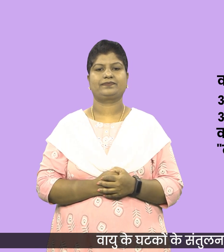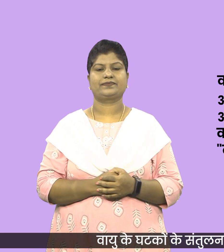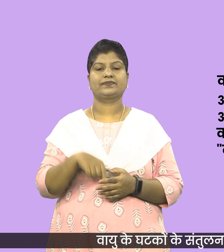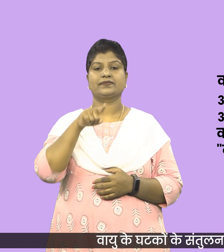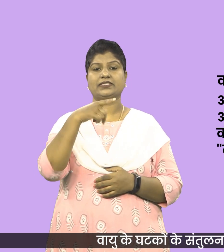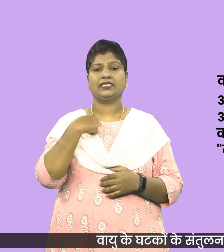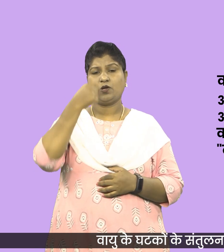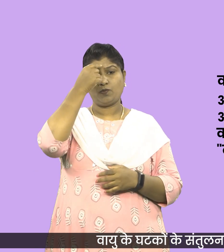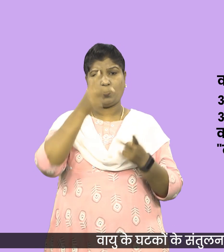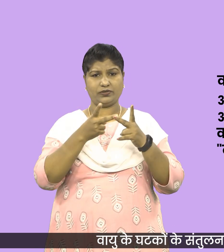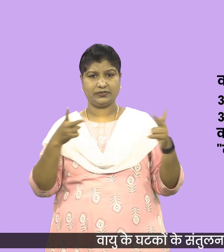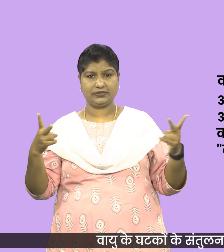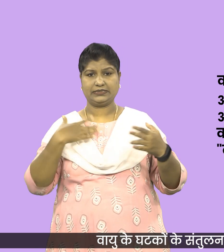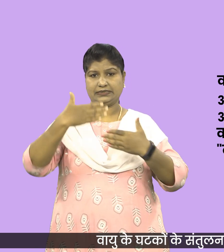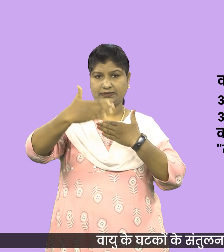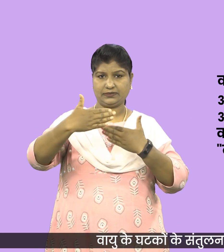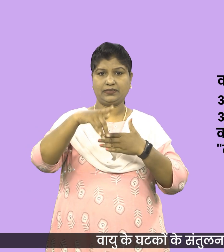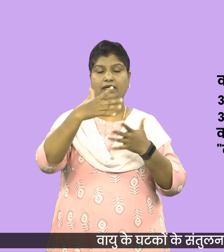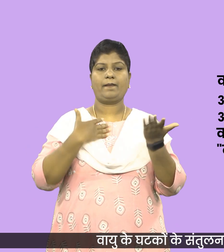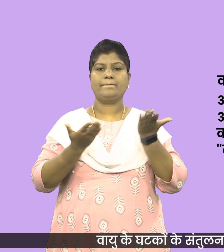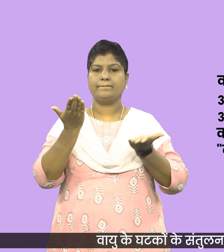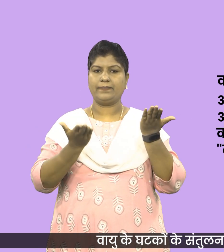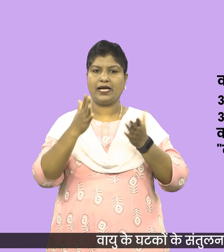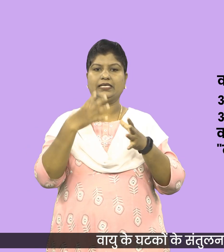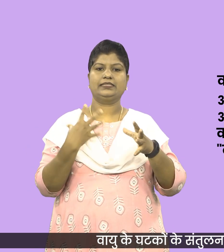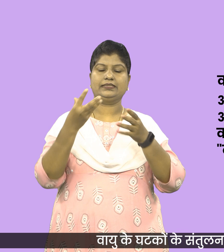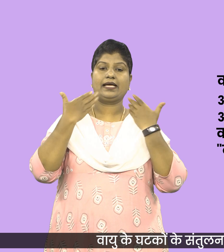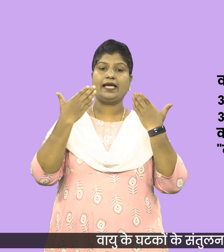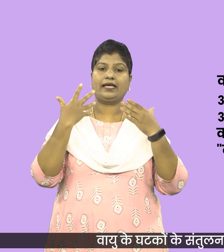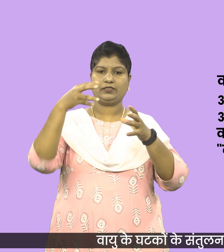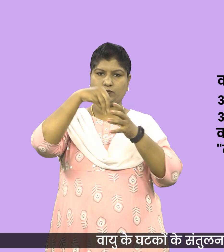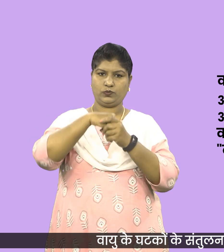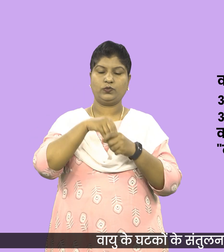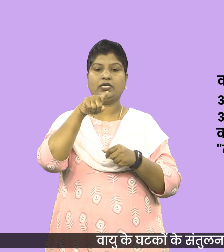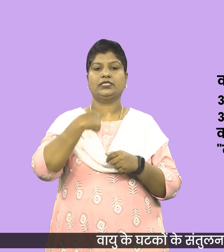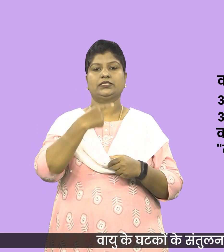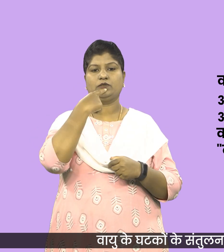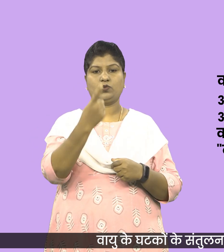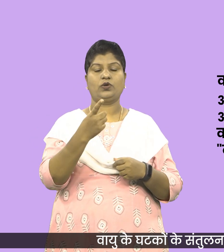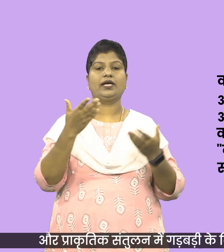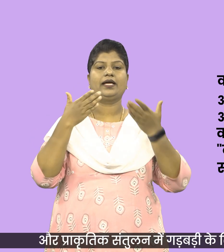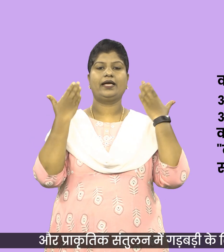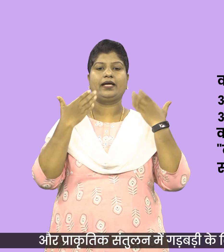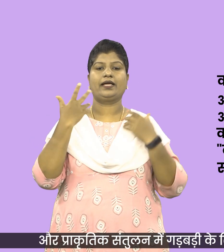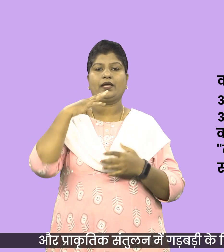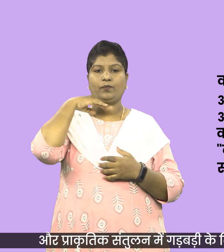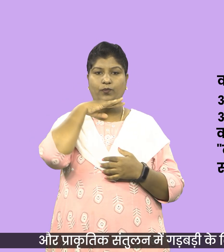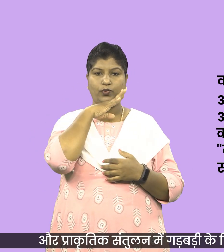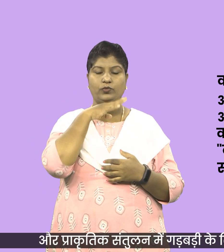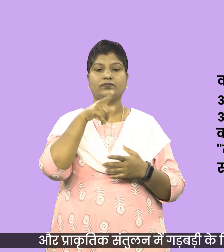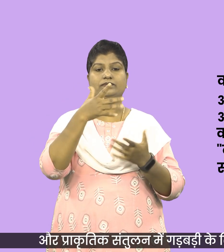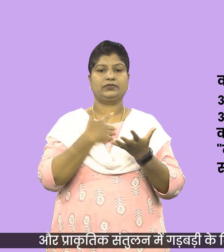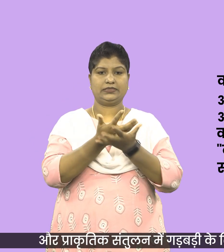वायु के घटकों के संतुलन में गड़बड़ी को वायु प्रदूषण कहा जाता है और